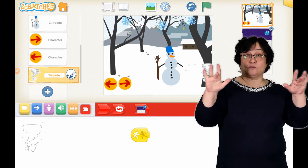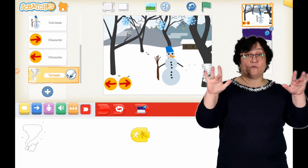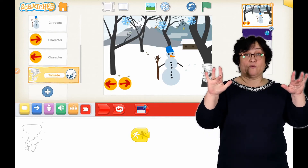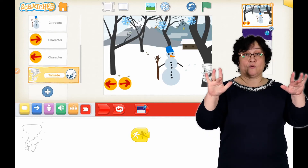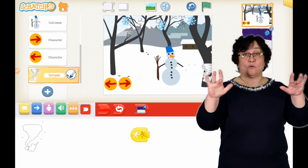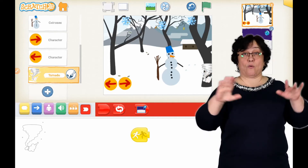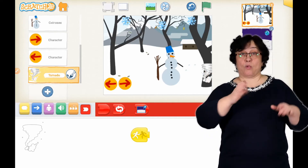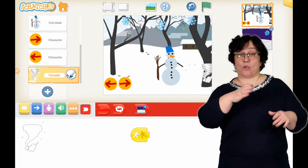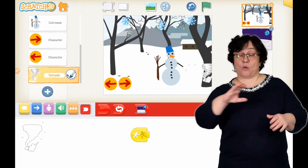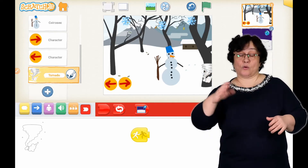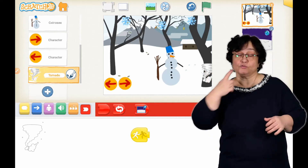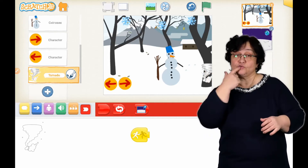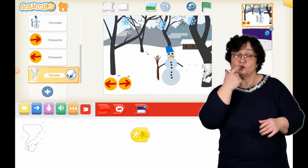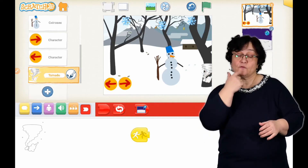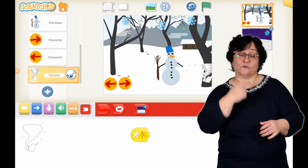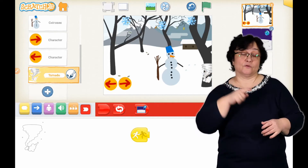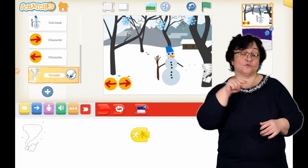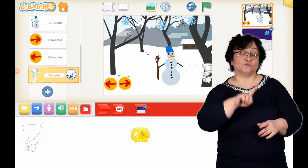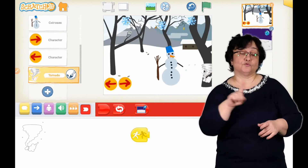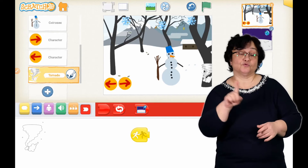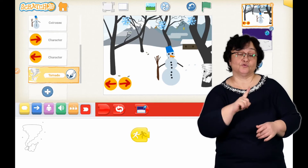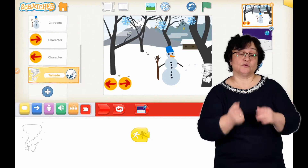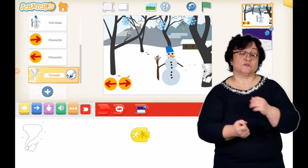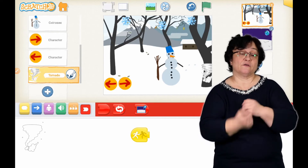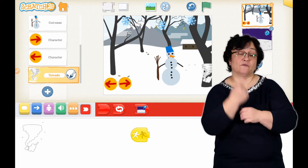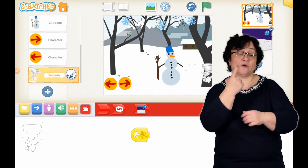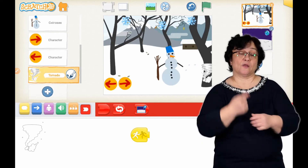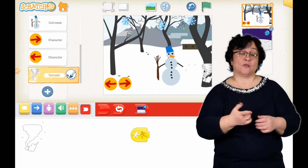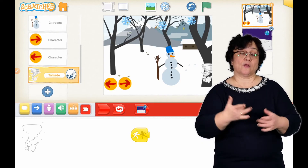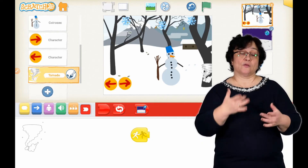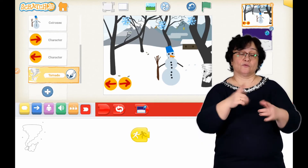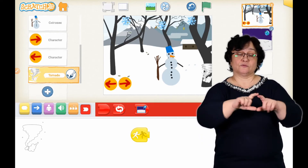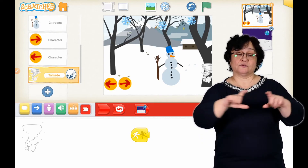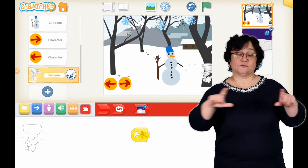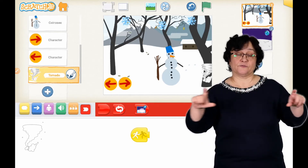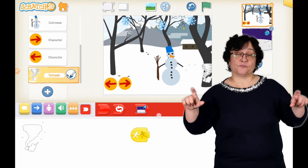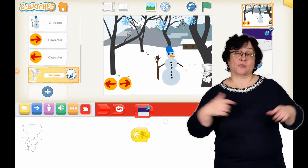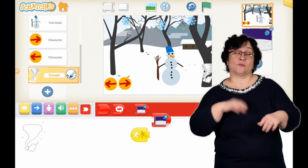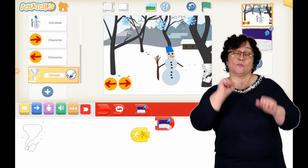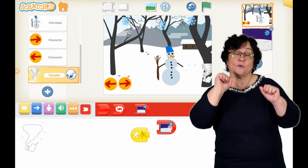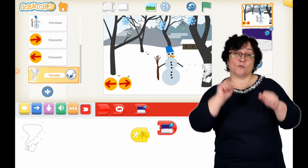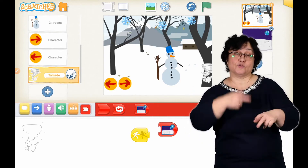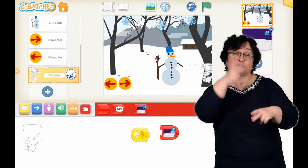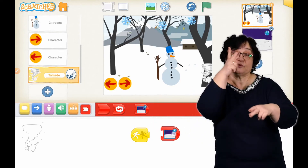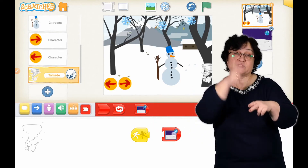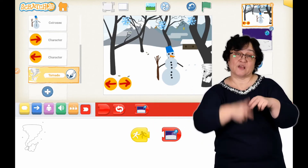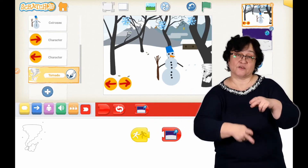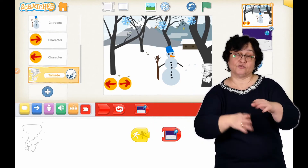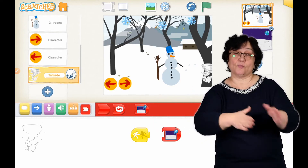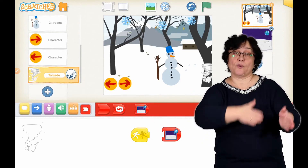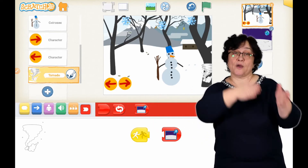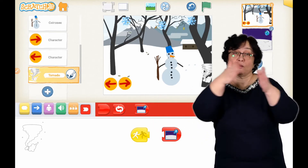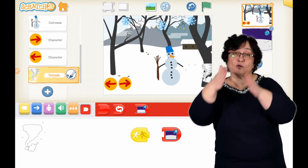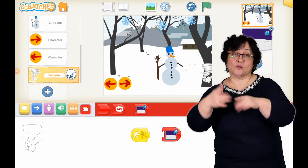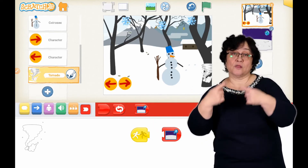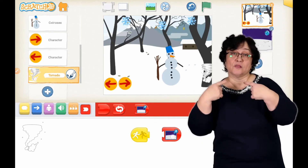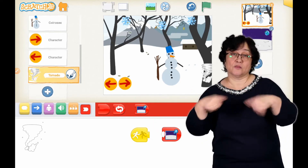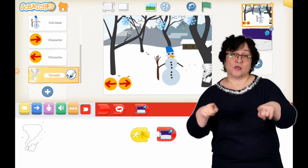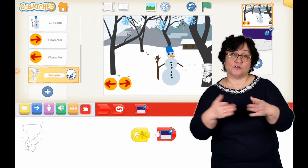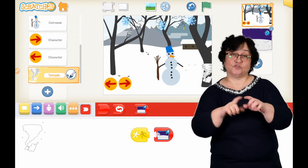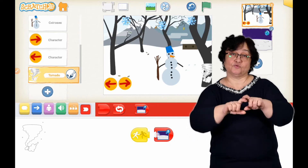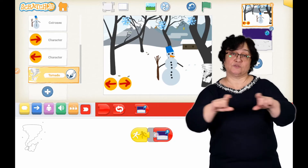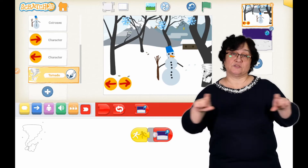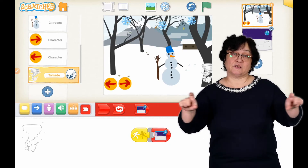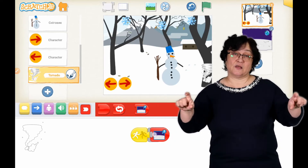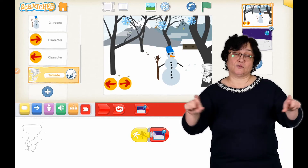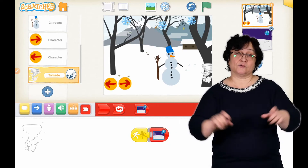новий, несподівано з'явився новий блок. Це тому, що у нас з'явилась нова сцена. Ми можемо закінчувати